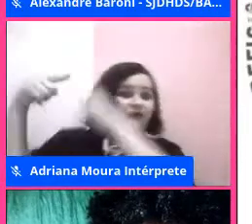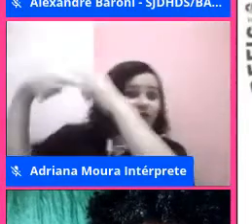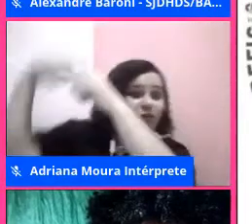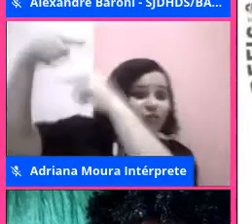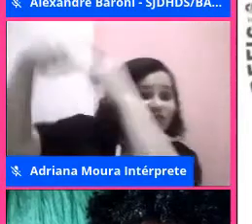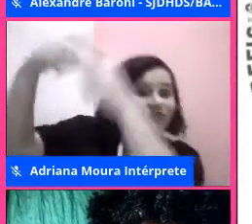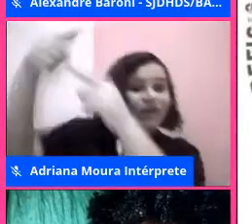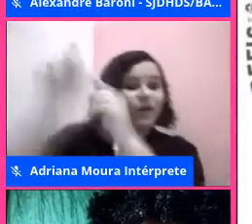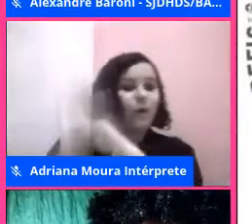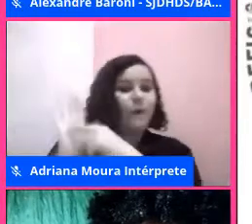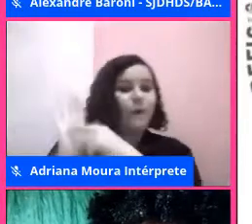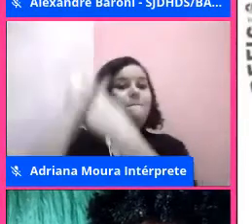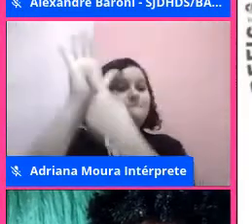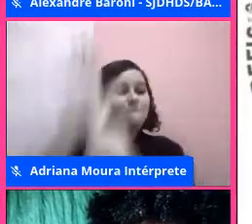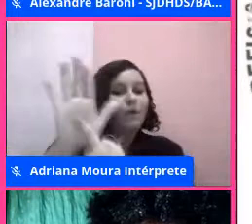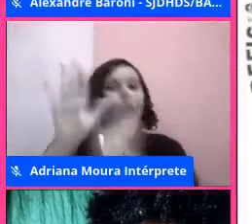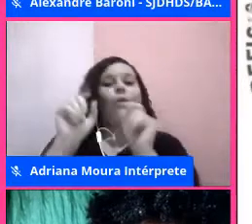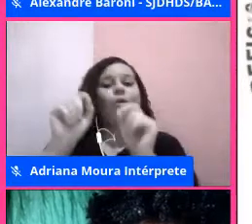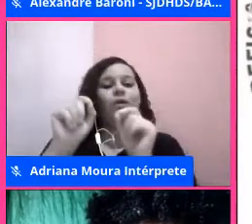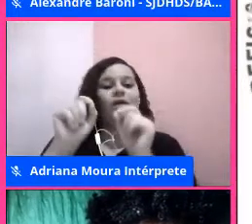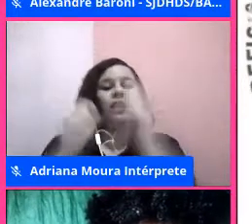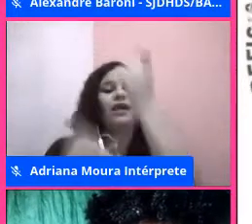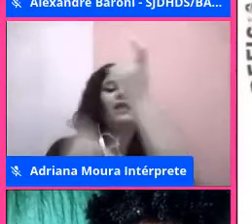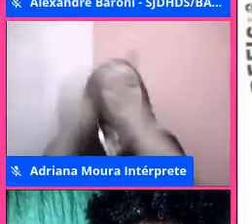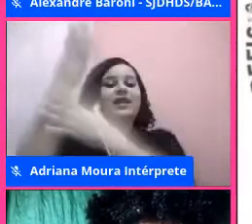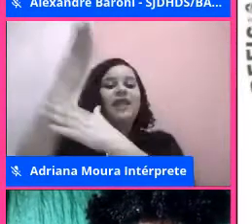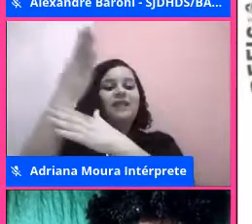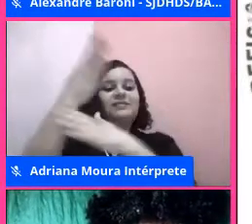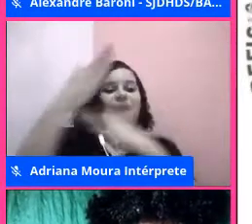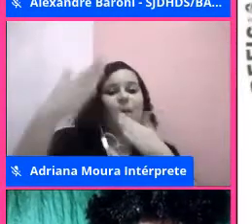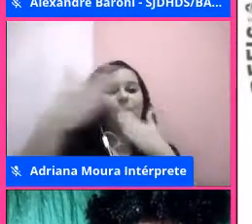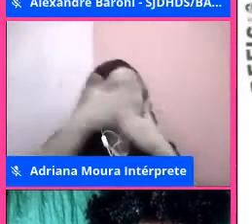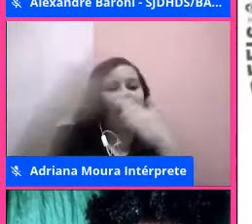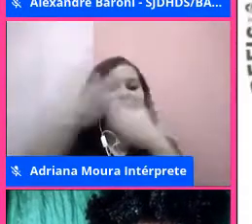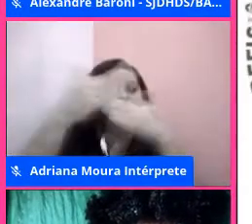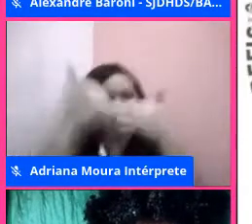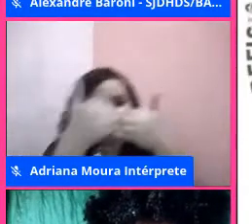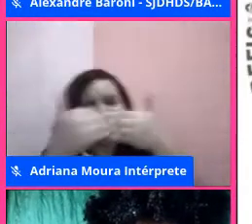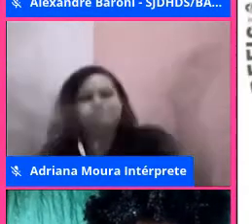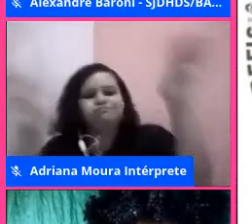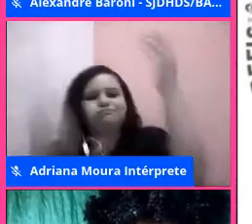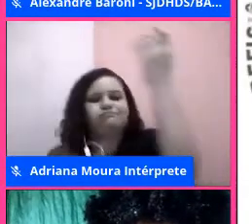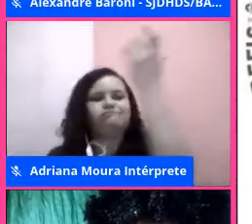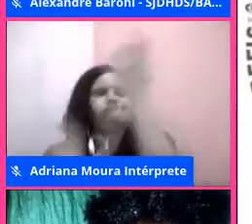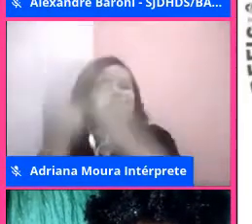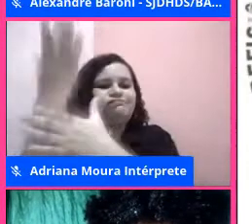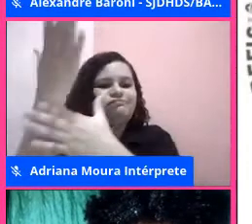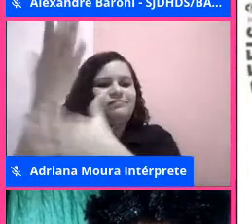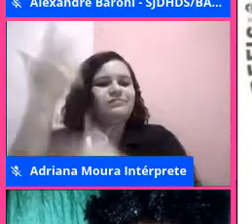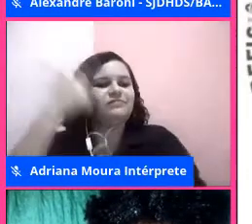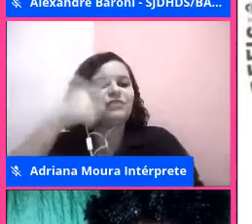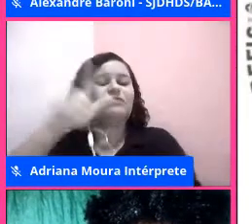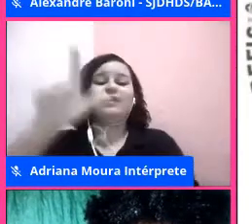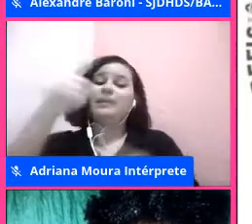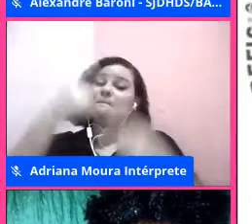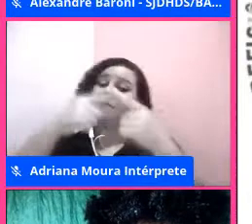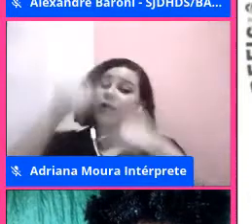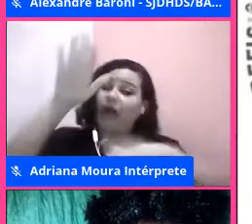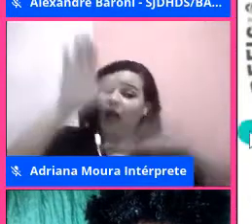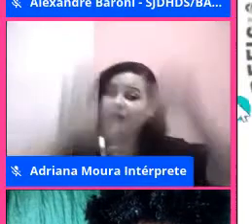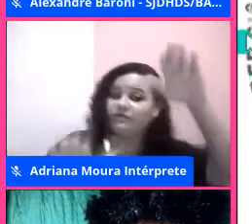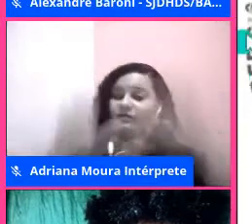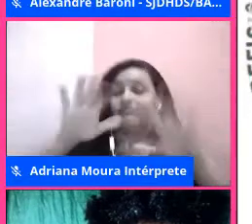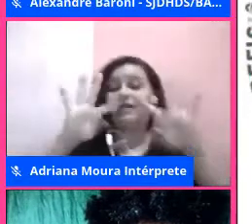com barreiras. Por que uma criação com barreiras? Porque essa tecnologia ela não é acessível para todos. Então,